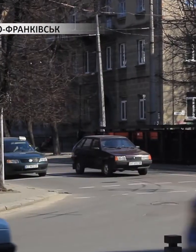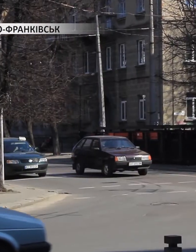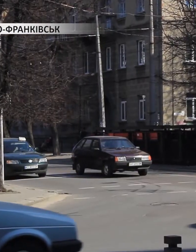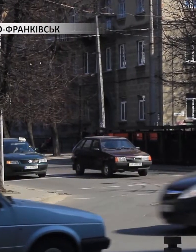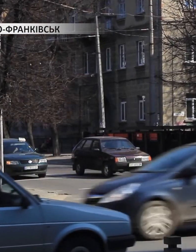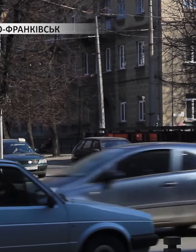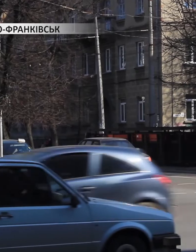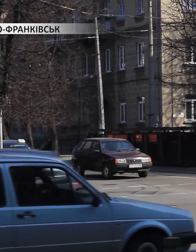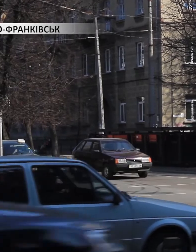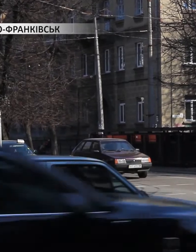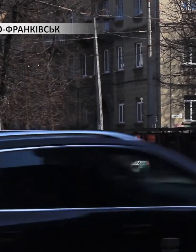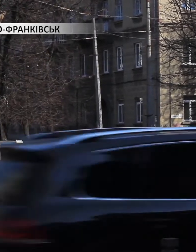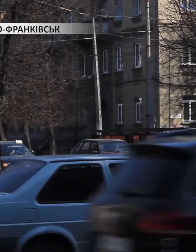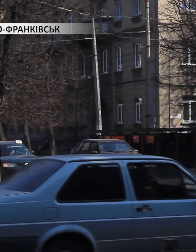осіб